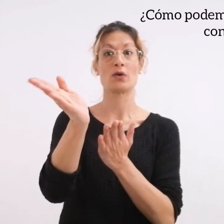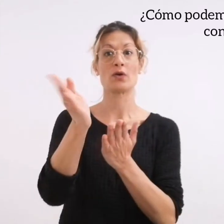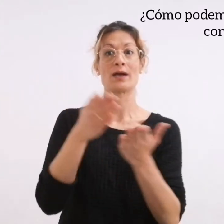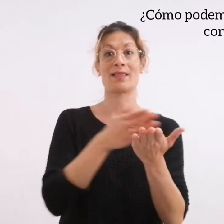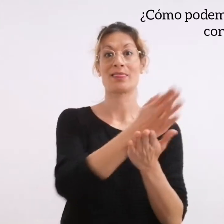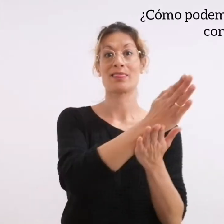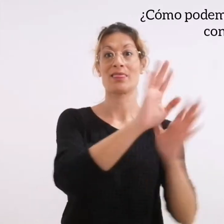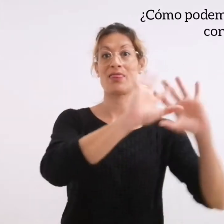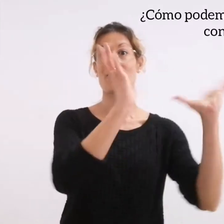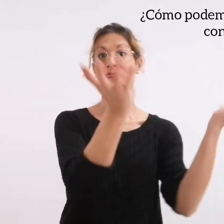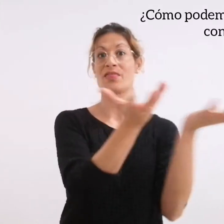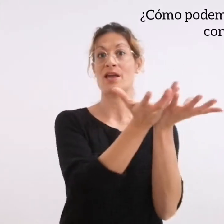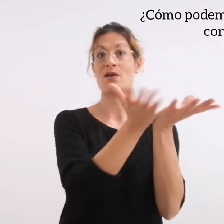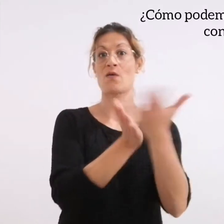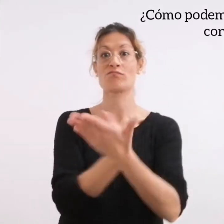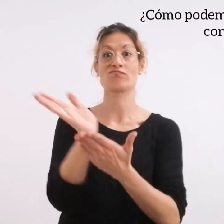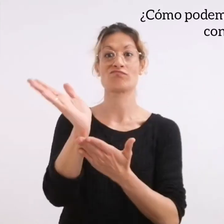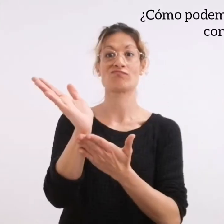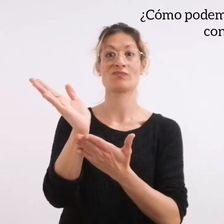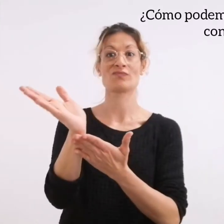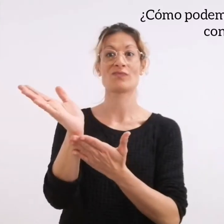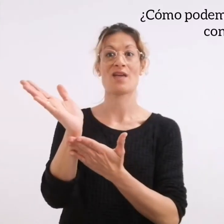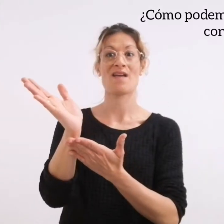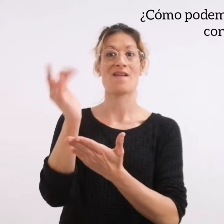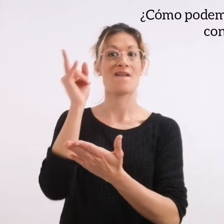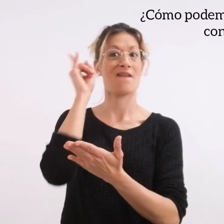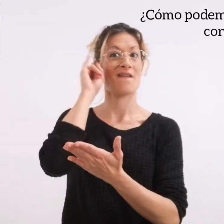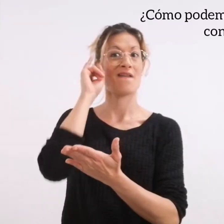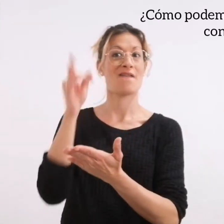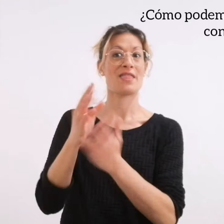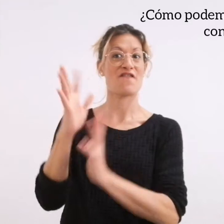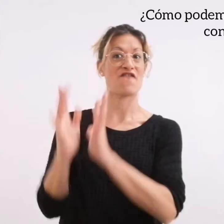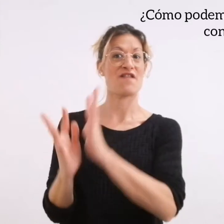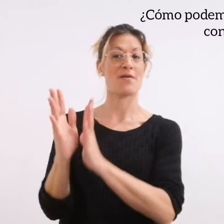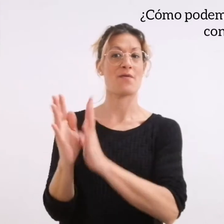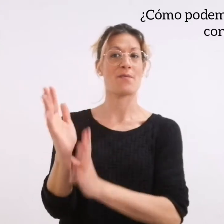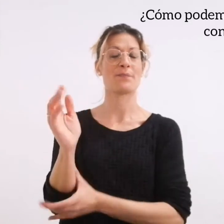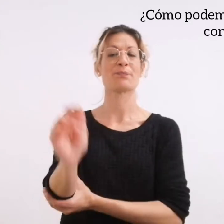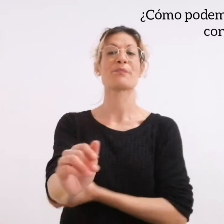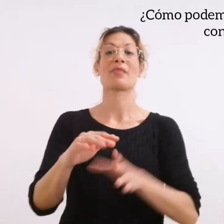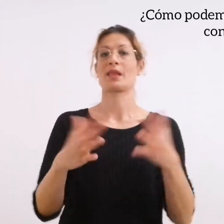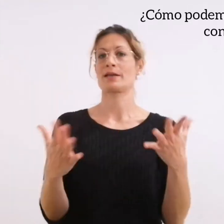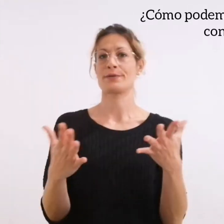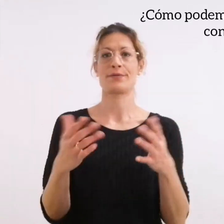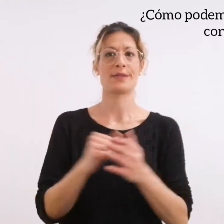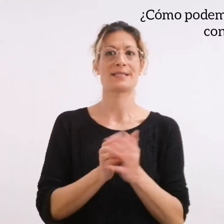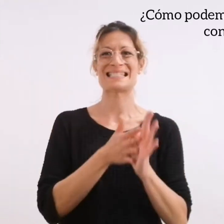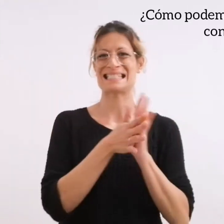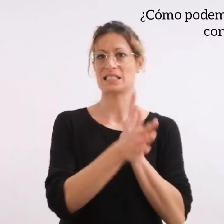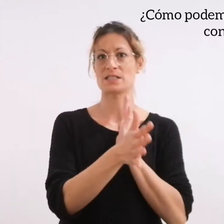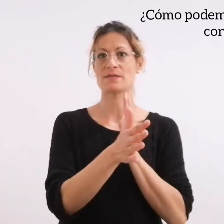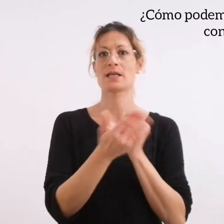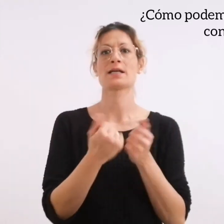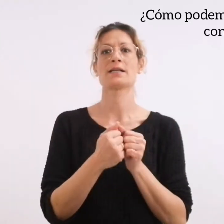infierno. Entonces, lo que llamamos muerte física es cuando el espíritu deja el cuerpo físico. Por eso,